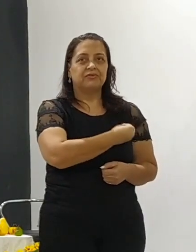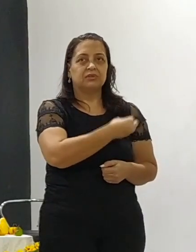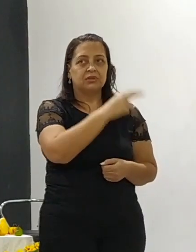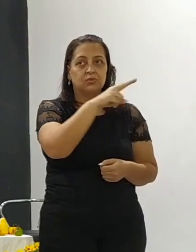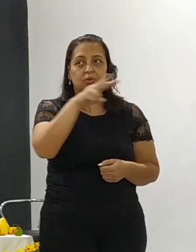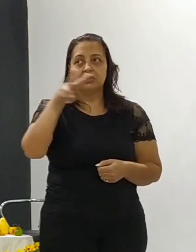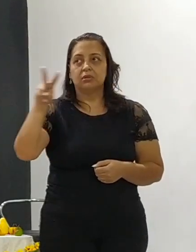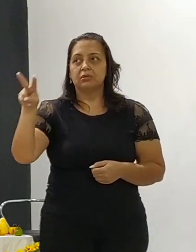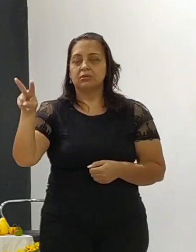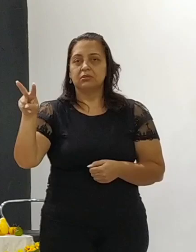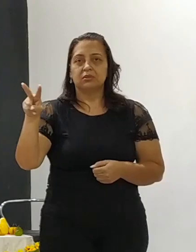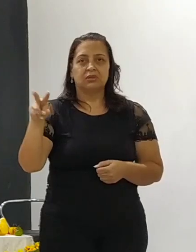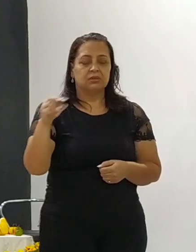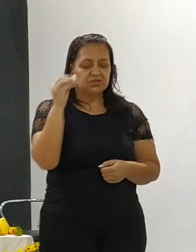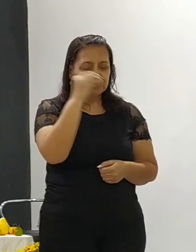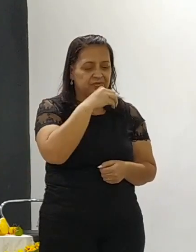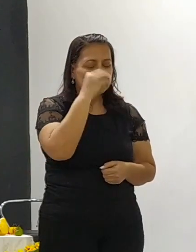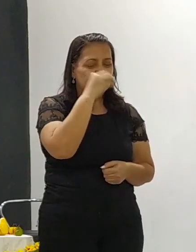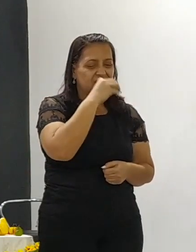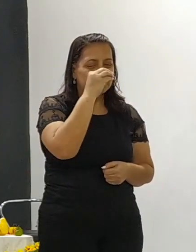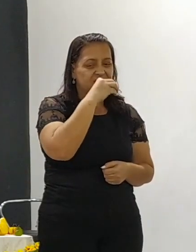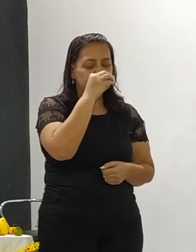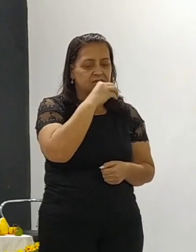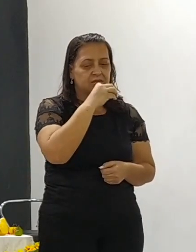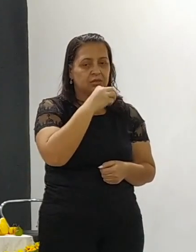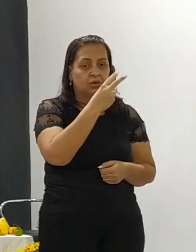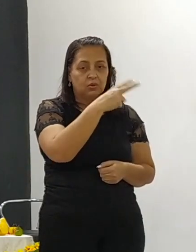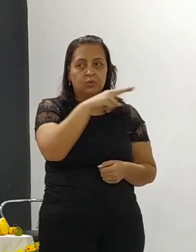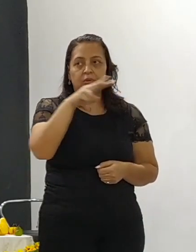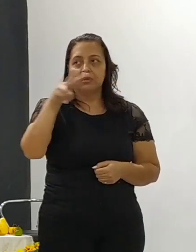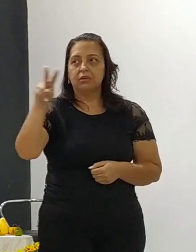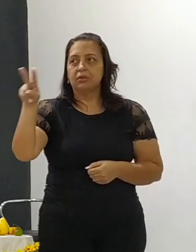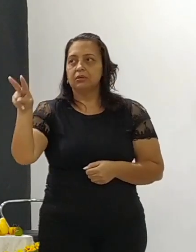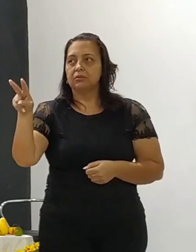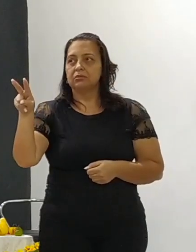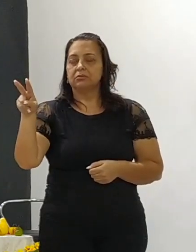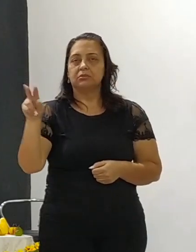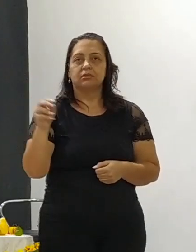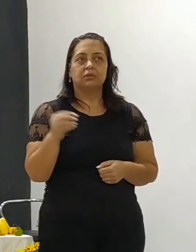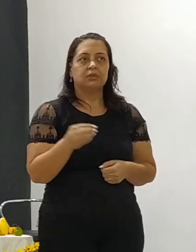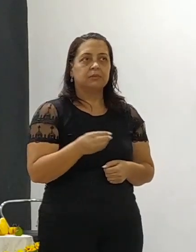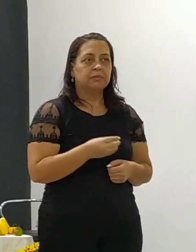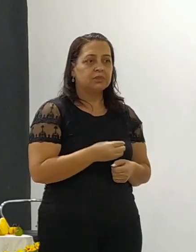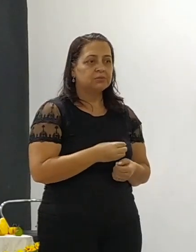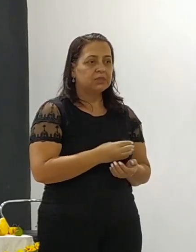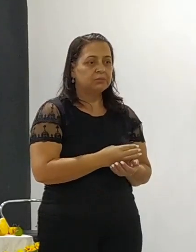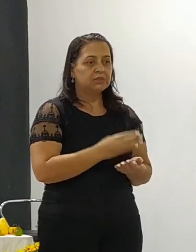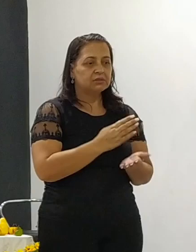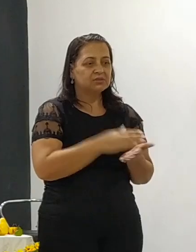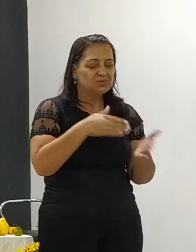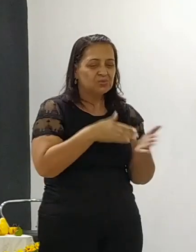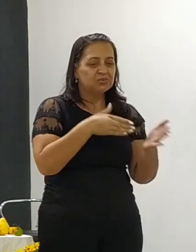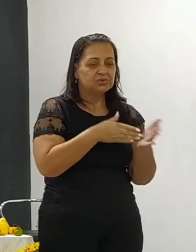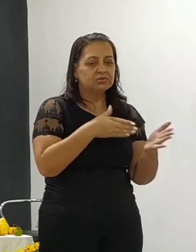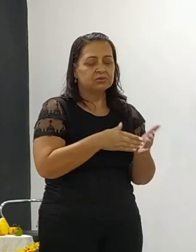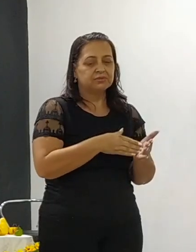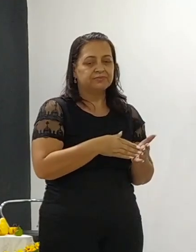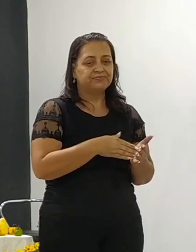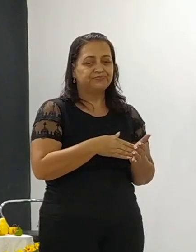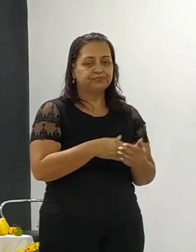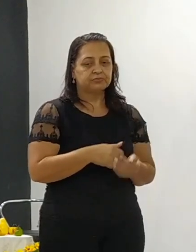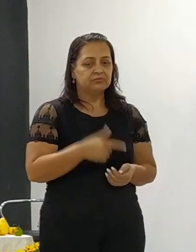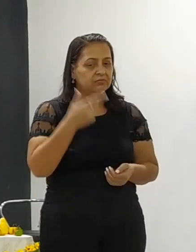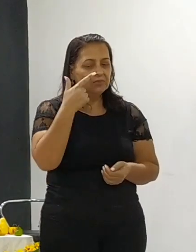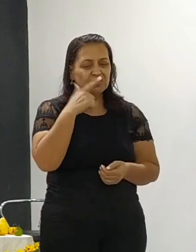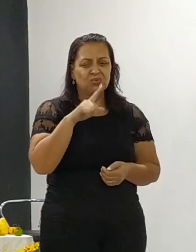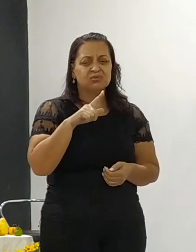minhas fraquezas, olhando para as minhas limitações, e não conseguindo ver Deus na minha vida.